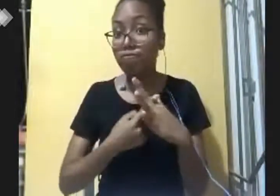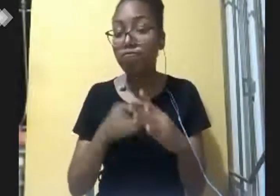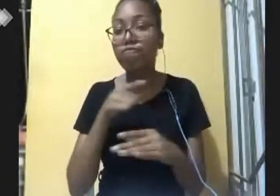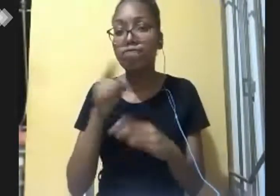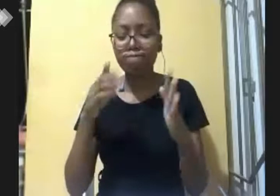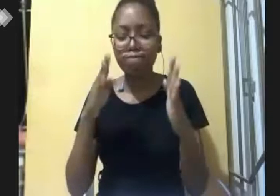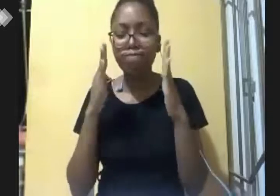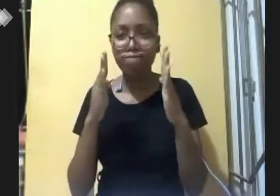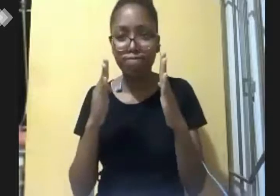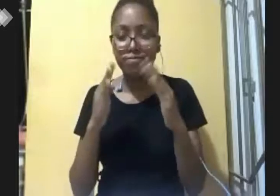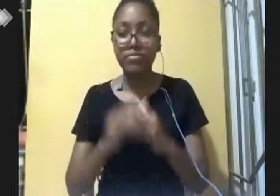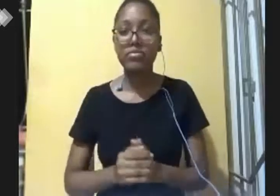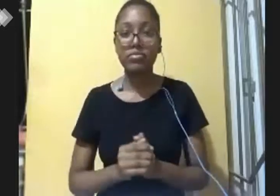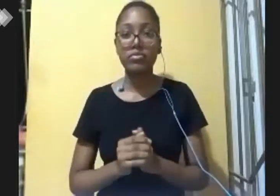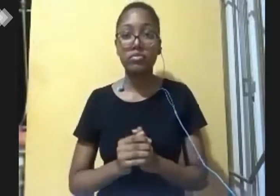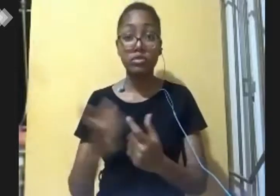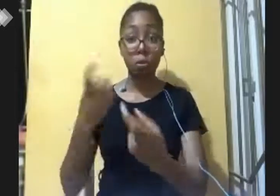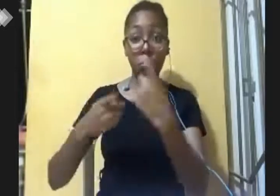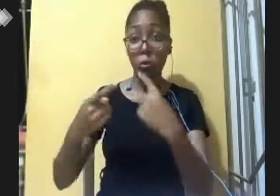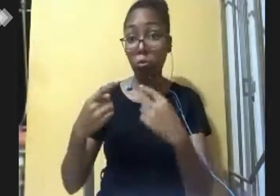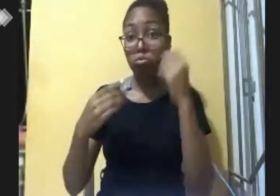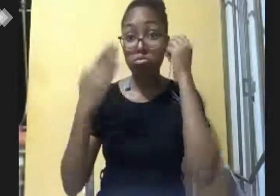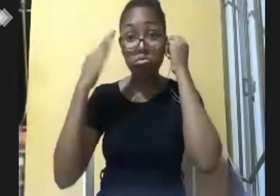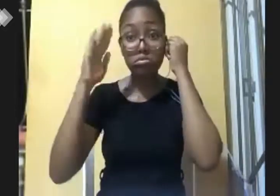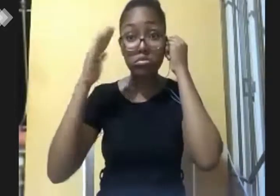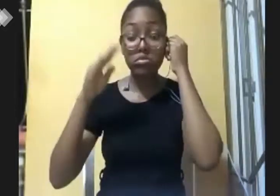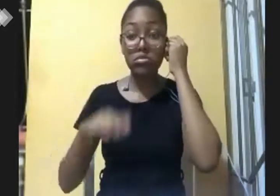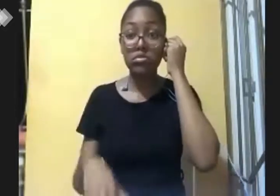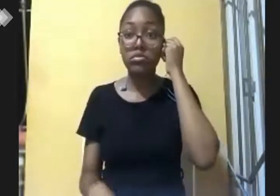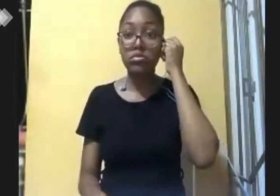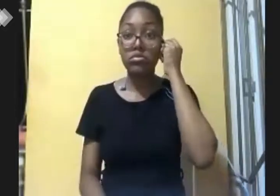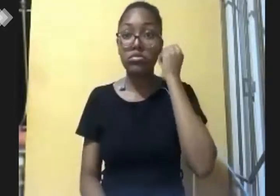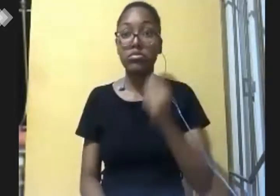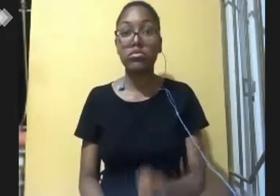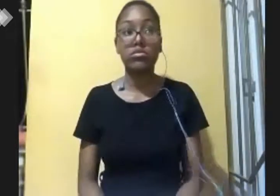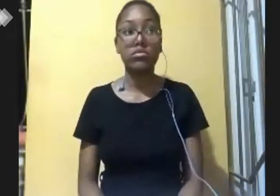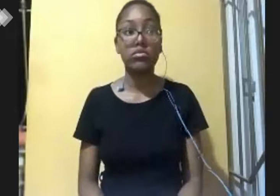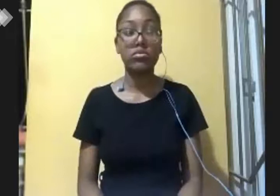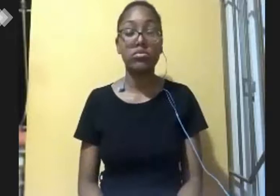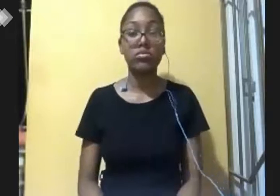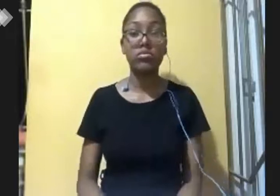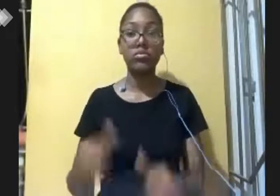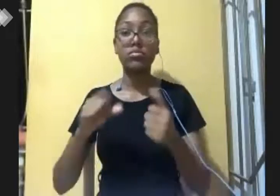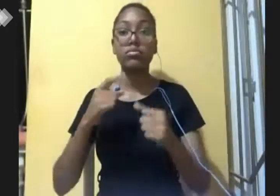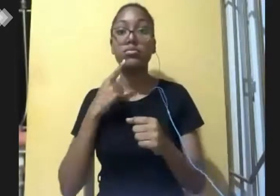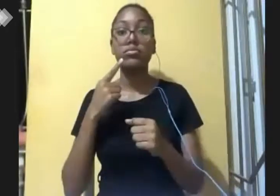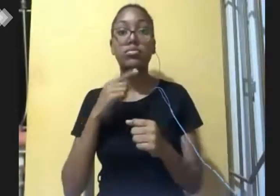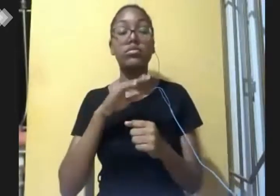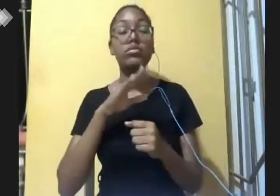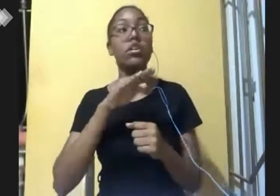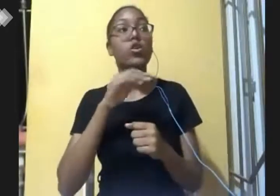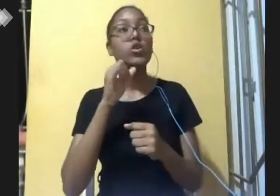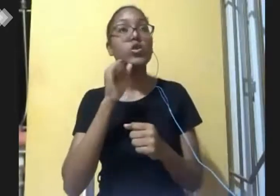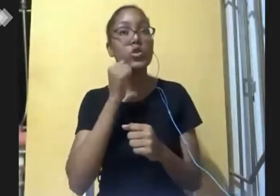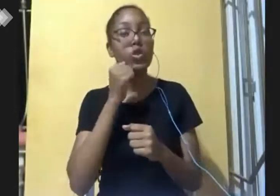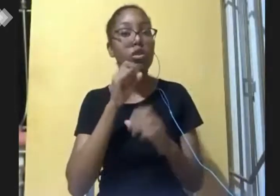No sé si hay algunas preguntas, Lisa. Si Sonia, le mandé las preguntas para que vaya leyendo, escogiendo algunos, porque el tiempo está